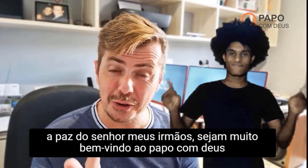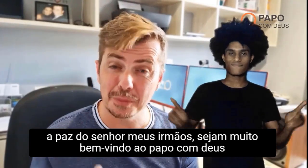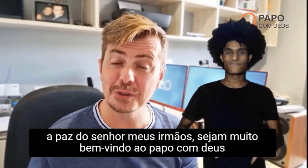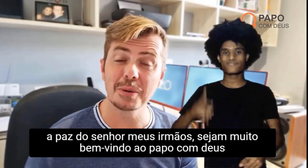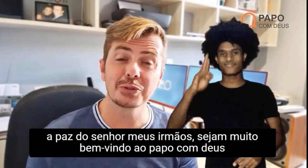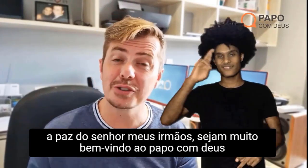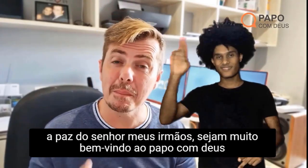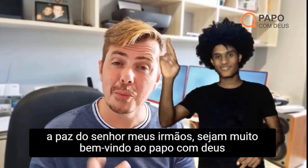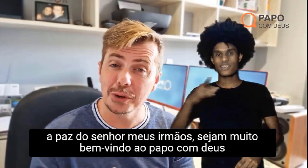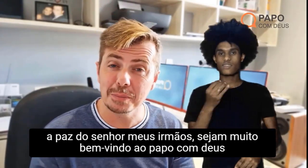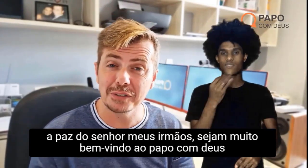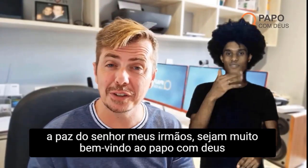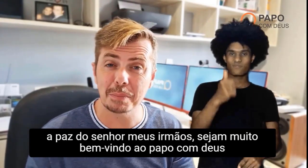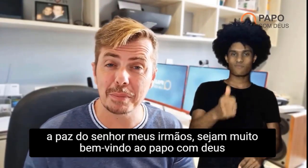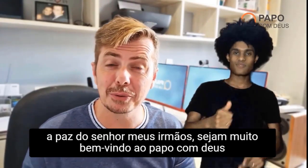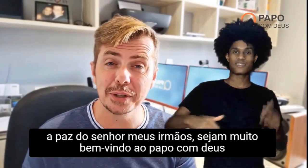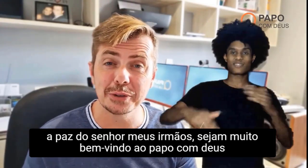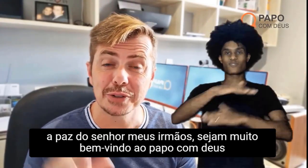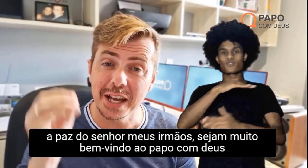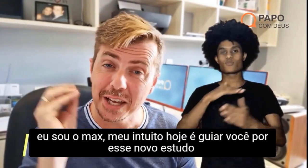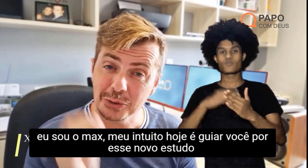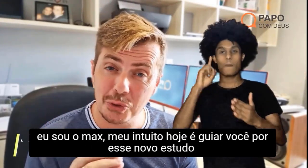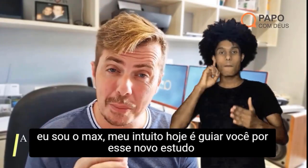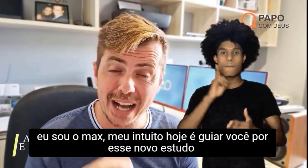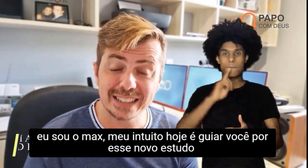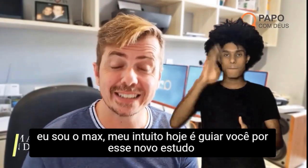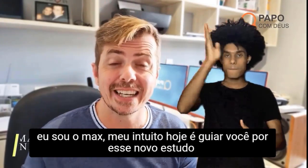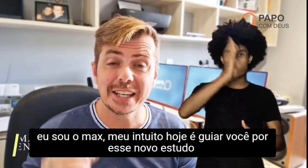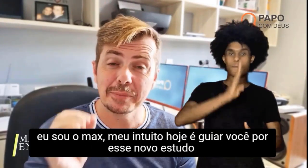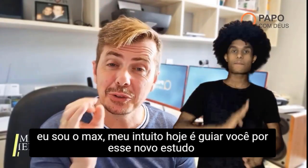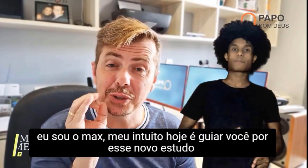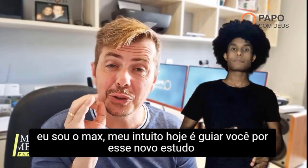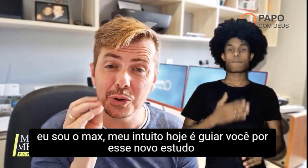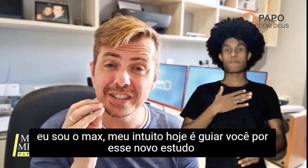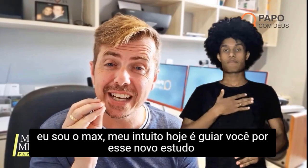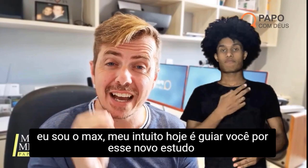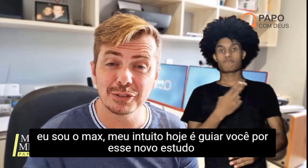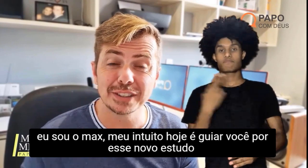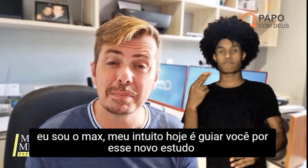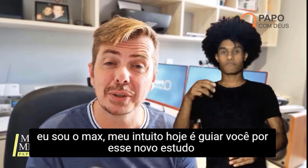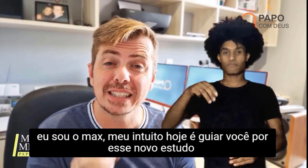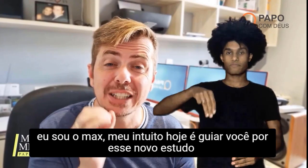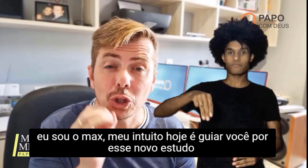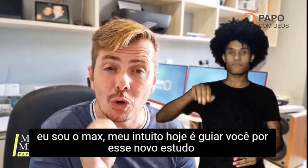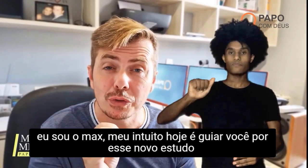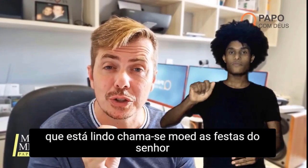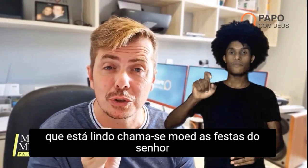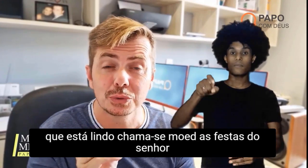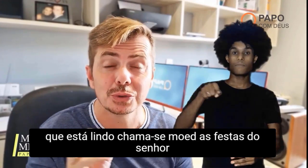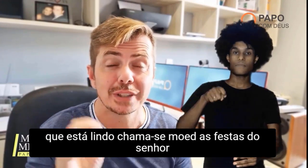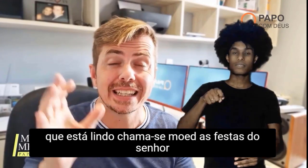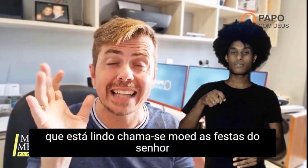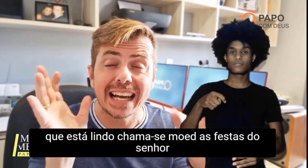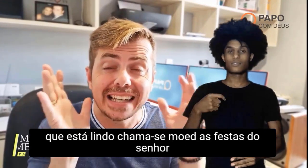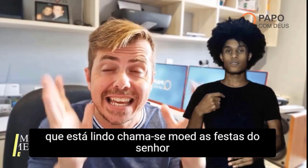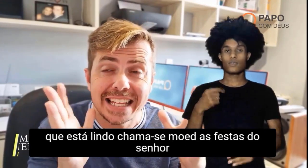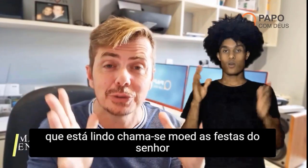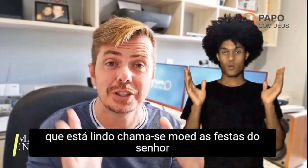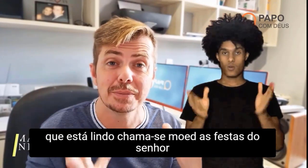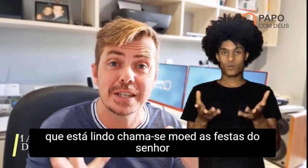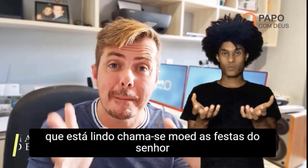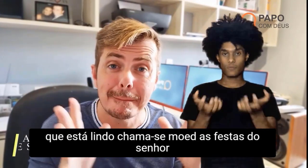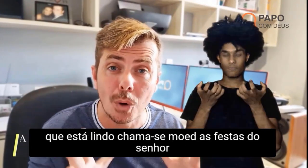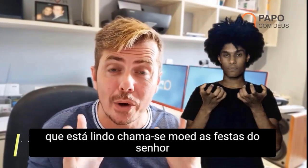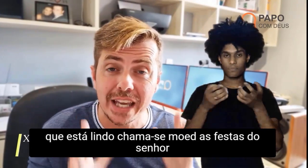A paz do Senhor, meus irmãos, seja muito bem-vindo ao Papo com Deus. Eu sou o Max e meu intuito hoje é guiar você por esse novo estudo que tá